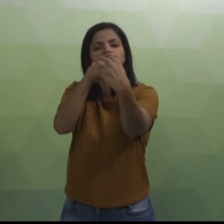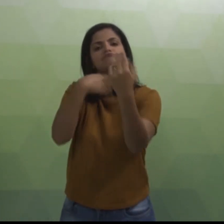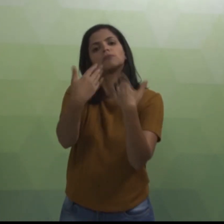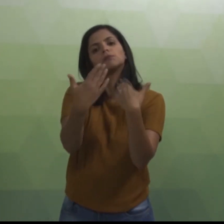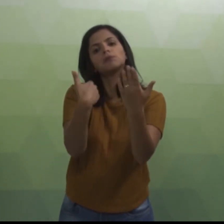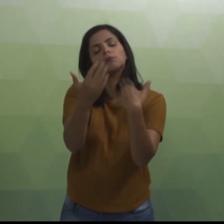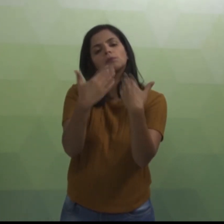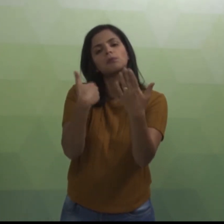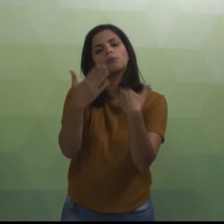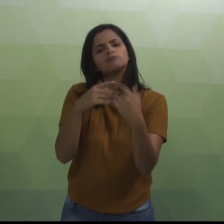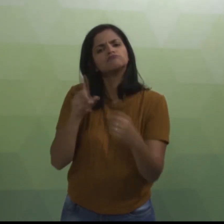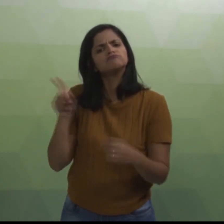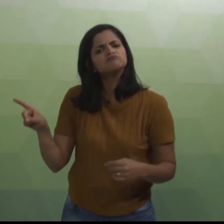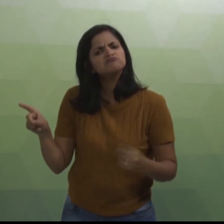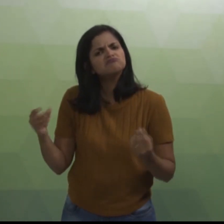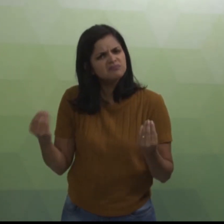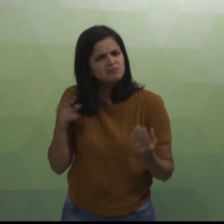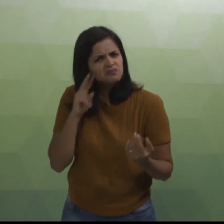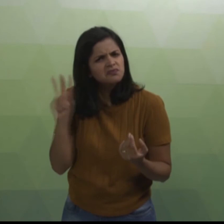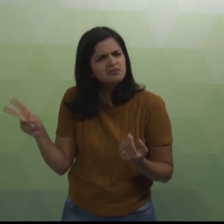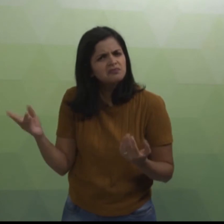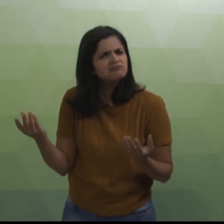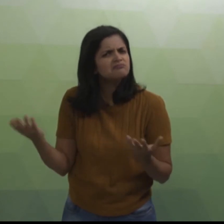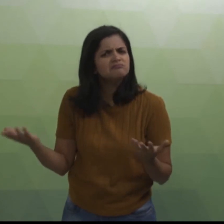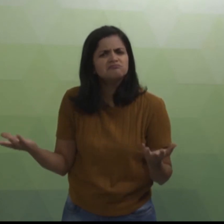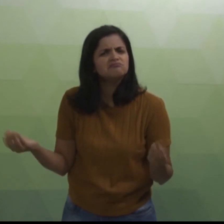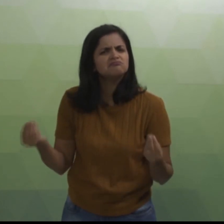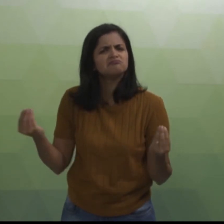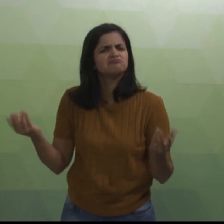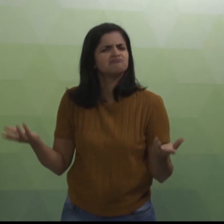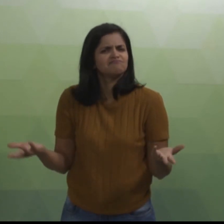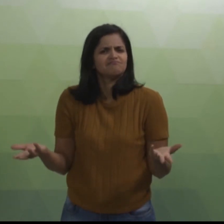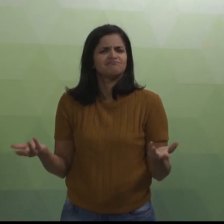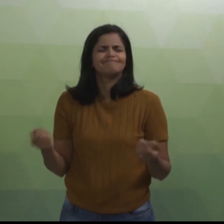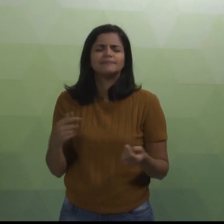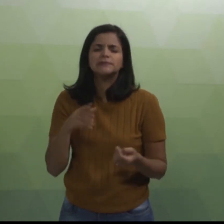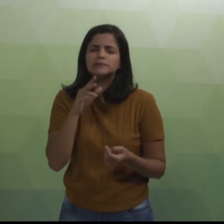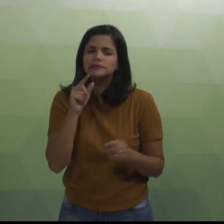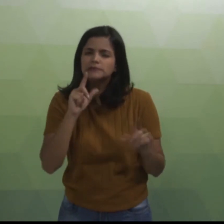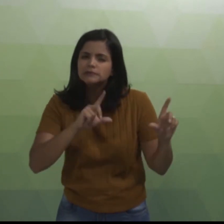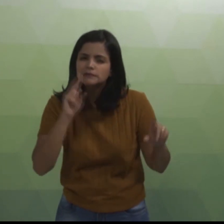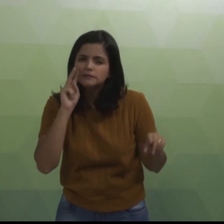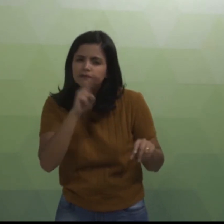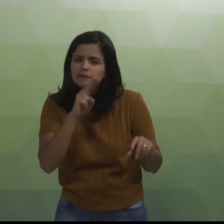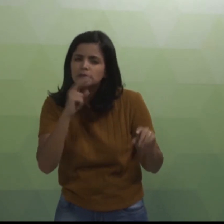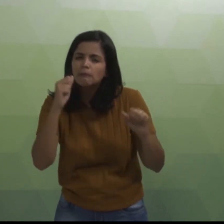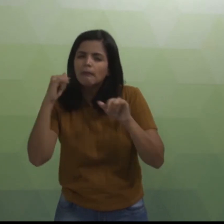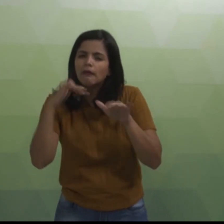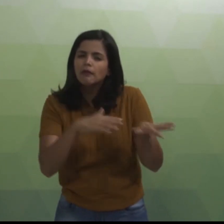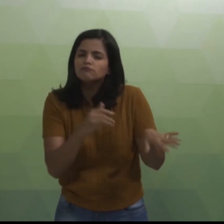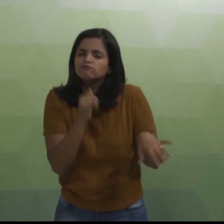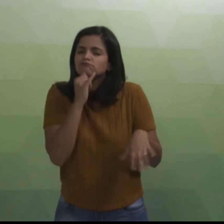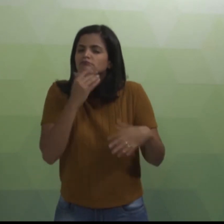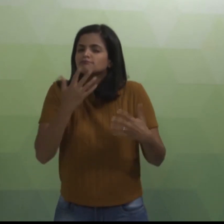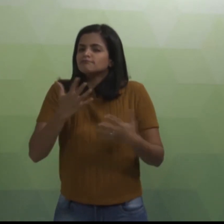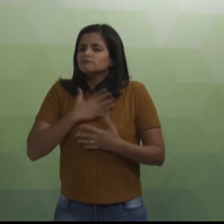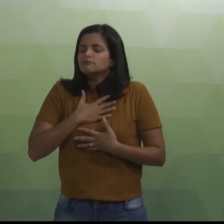Qualquer que seja o assunto, é necessário esse contato. Como estou conversando com você olhando para o lado?